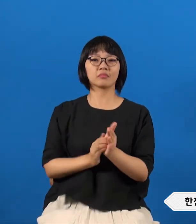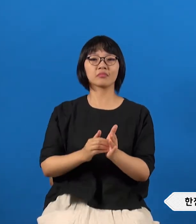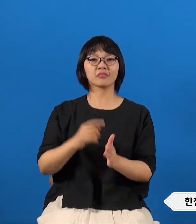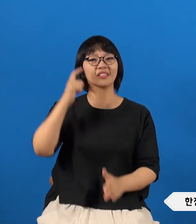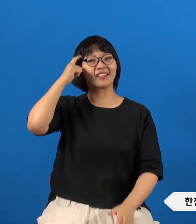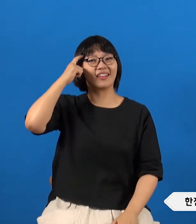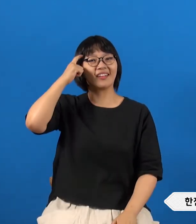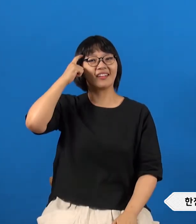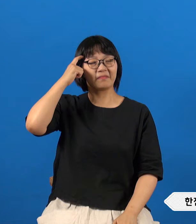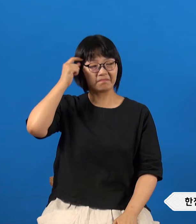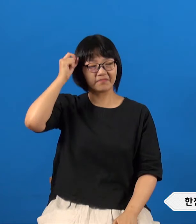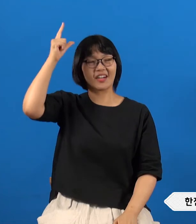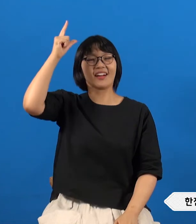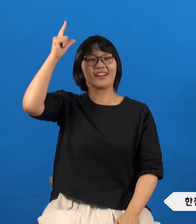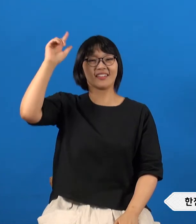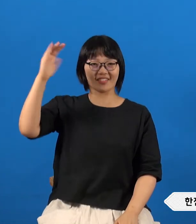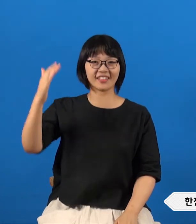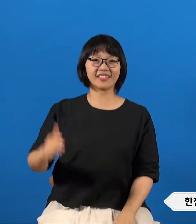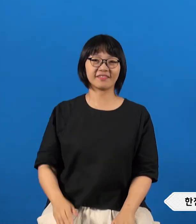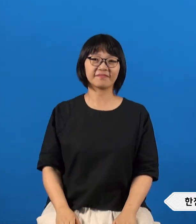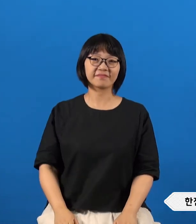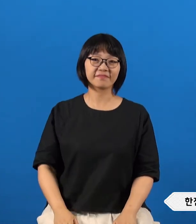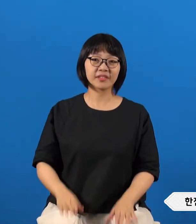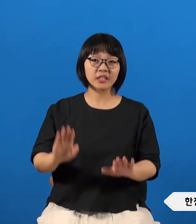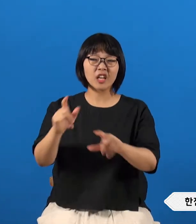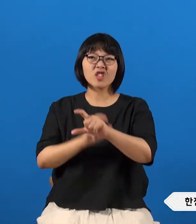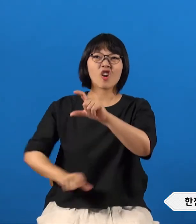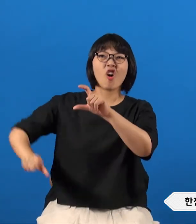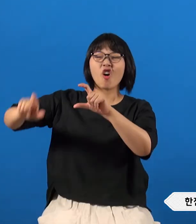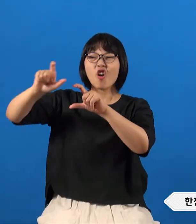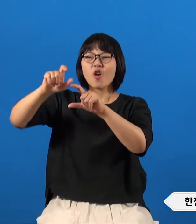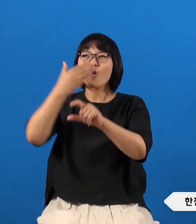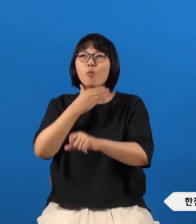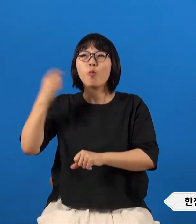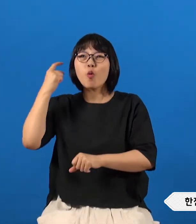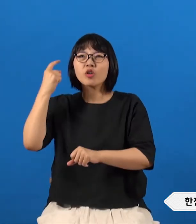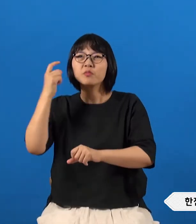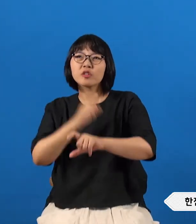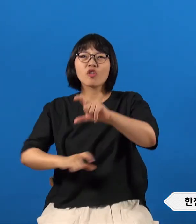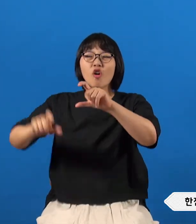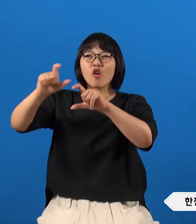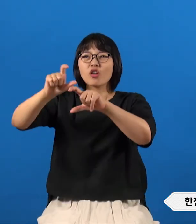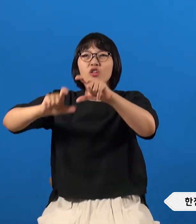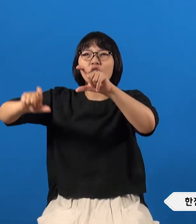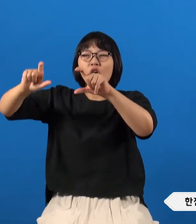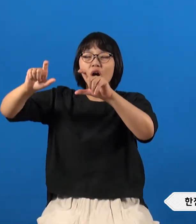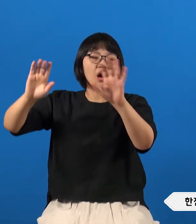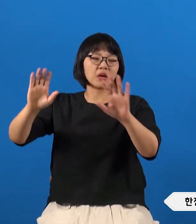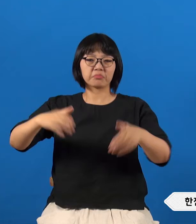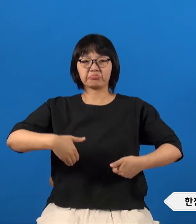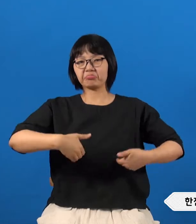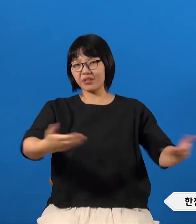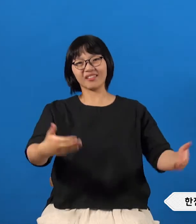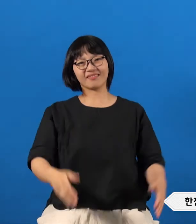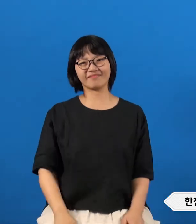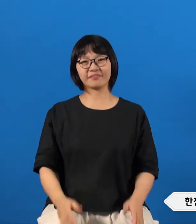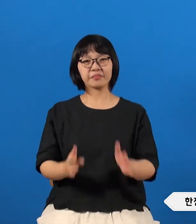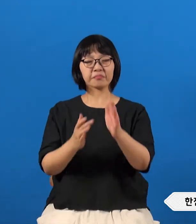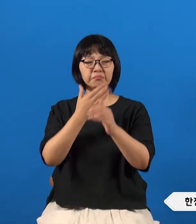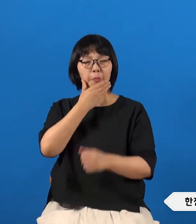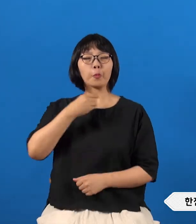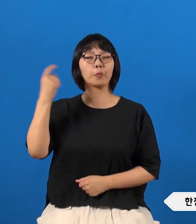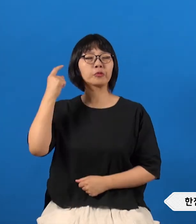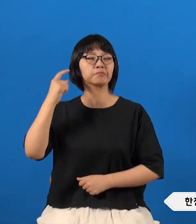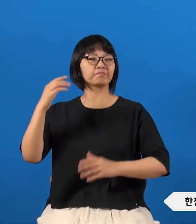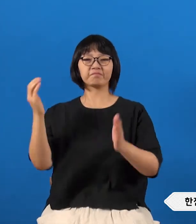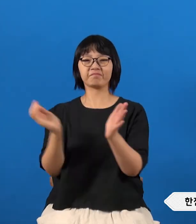주어졌습니다. 십자가로 말미암아. 그런데 거기다가 더 뭘 더 보태야 된다는 말입니까? 필요가 없다는